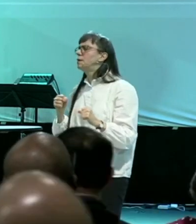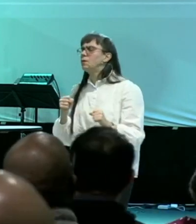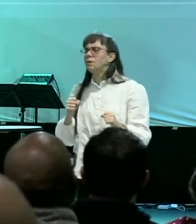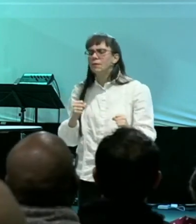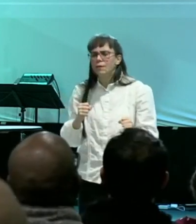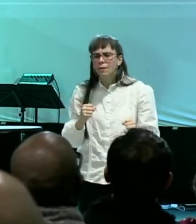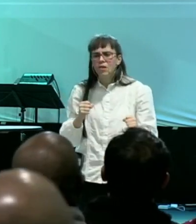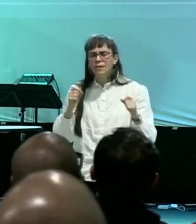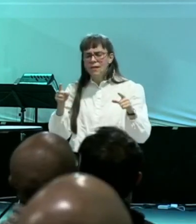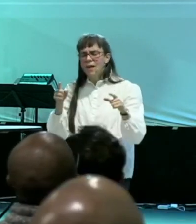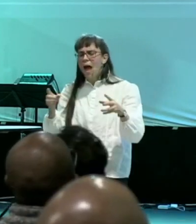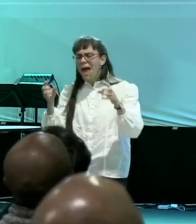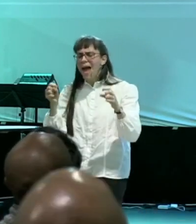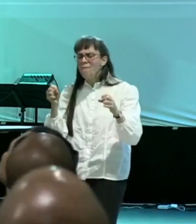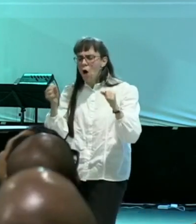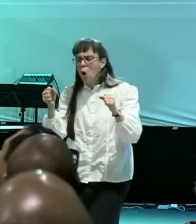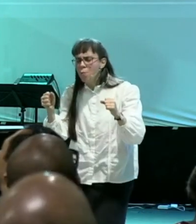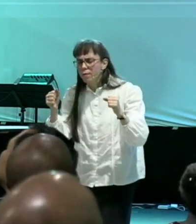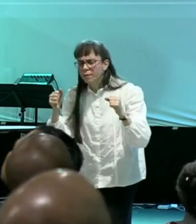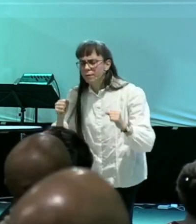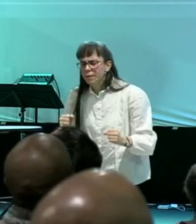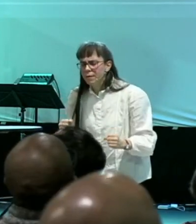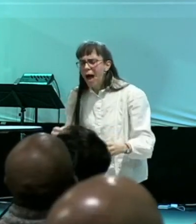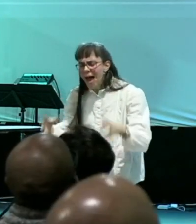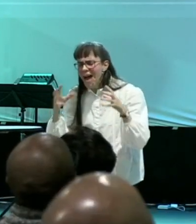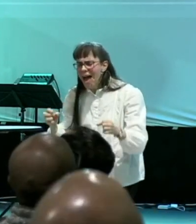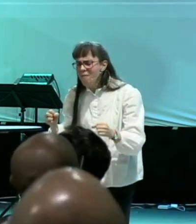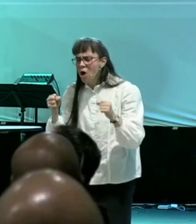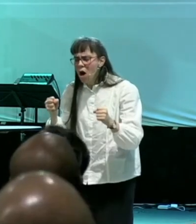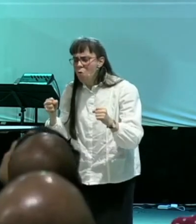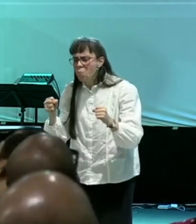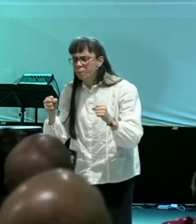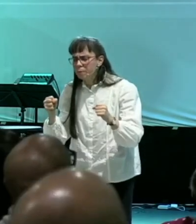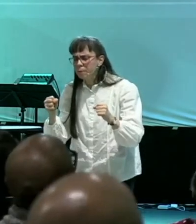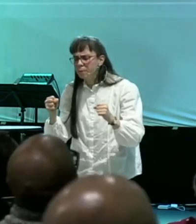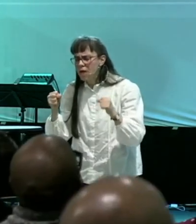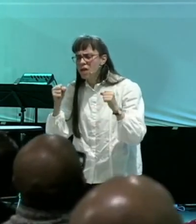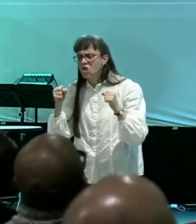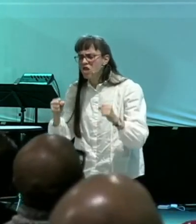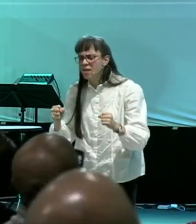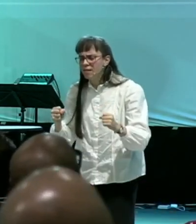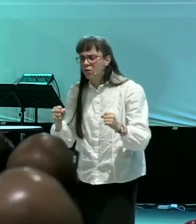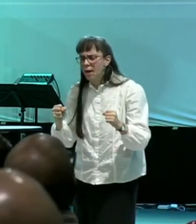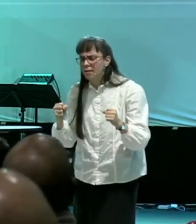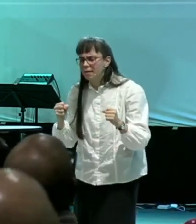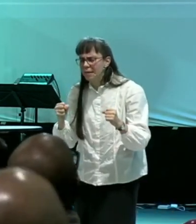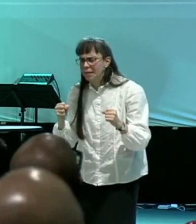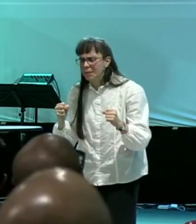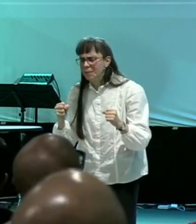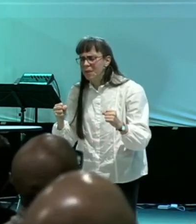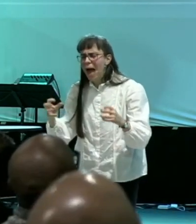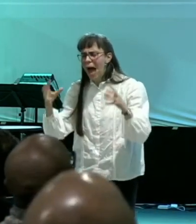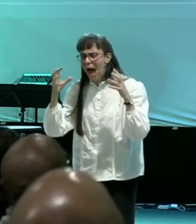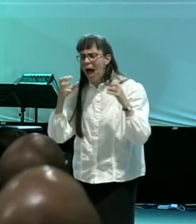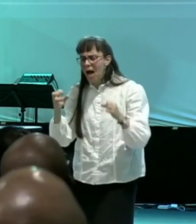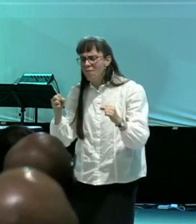Dis, j'ai une espérance. Just say, I have a hope. J'ai une espérance. I have a hope. En Jésus-Christ. In Jesus Christ. J'ai